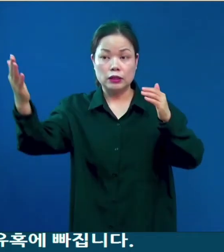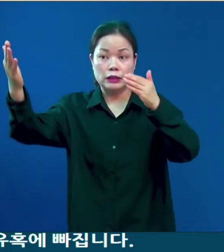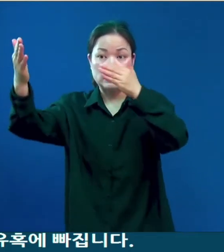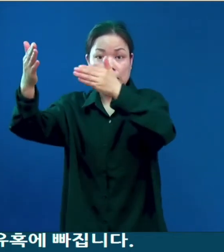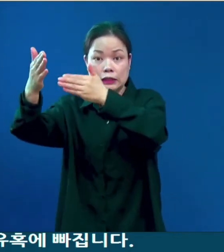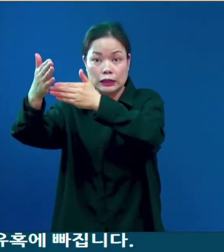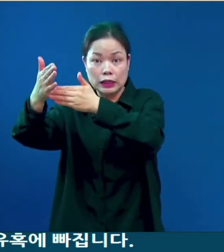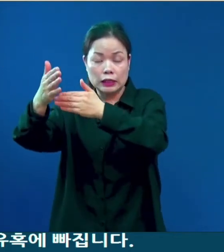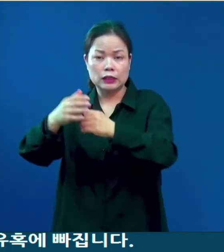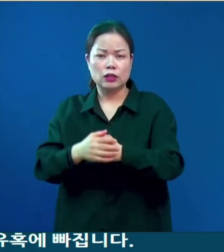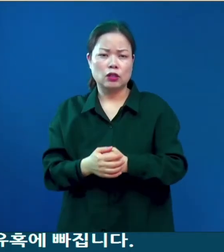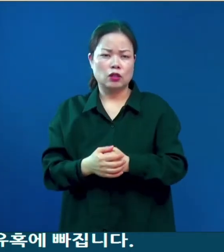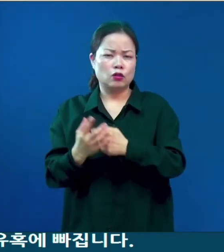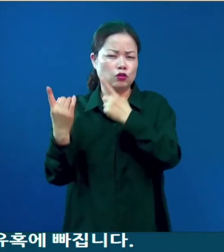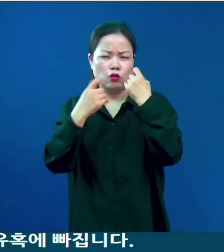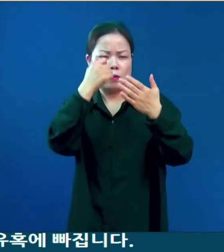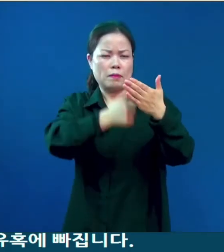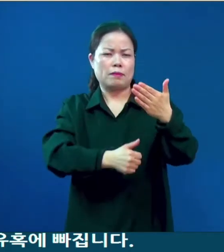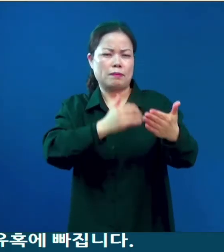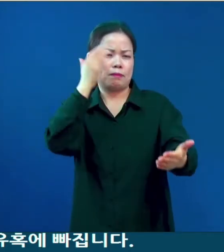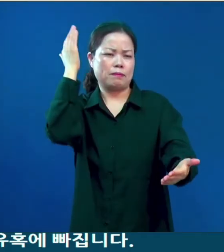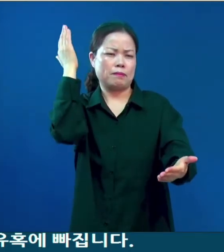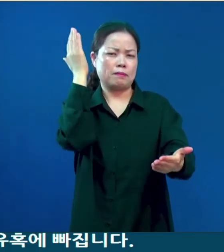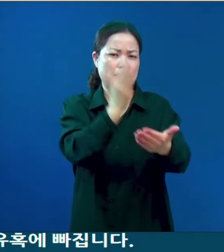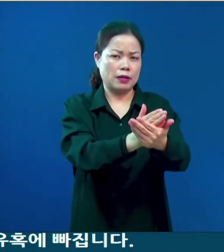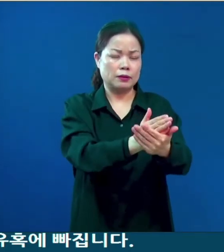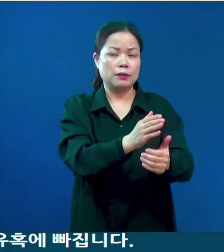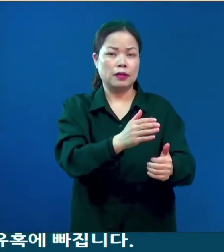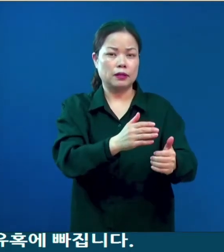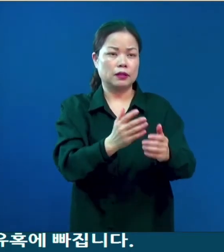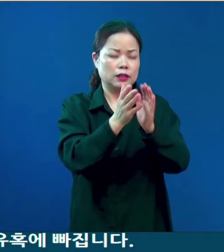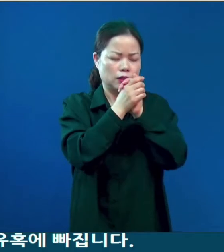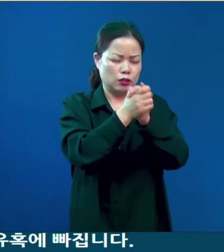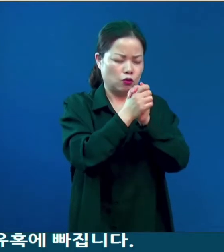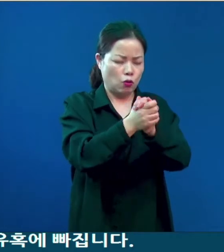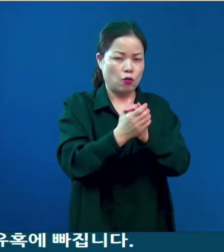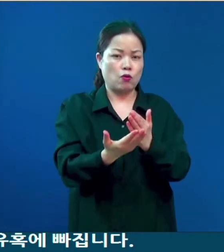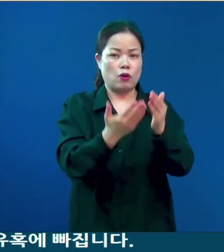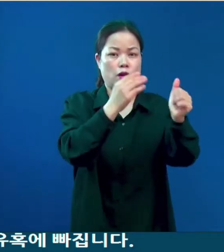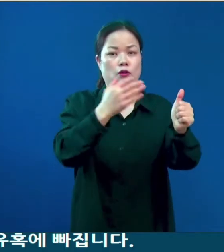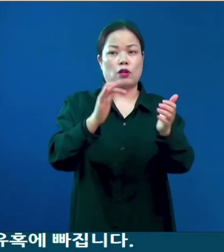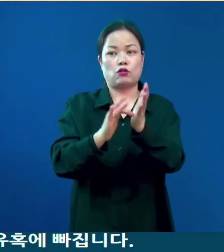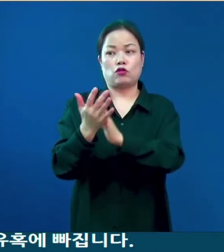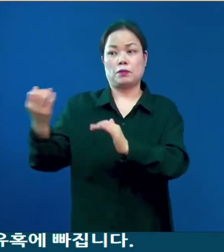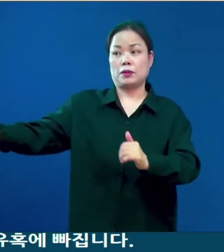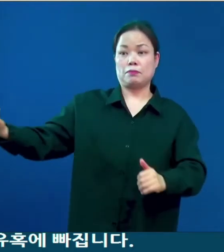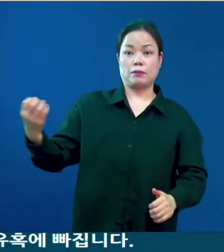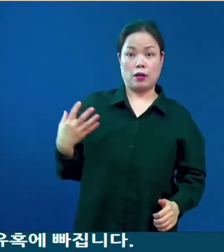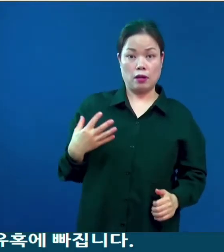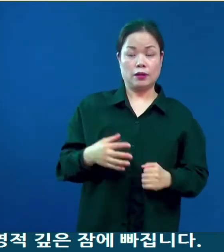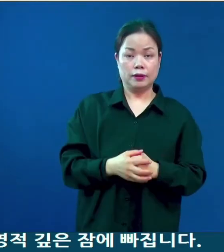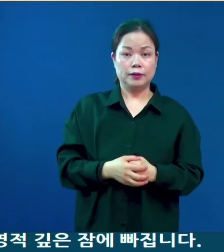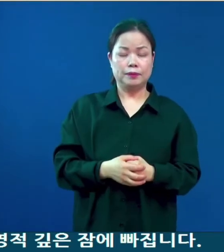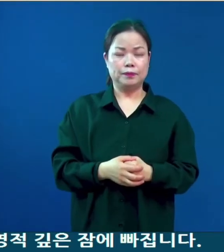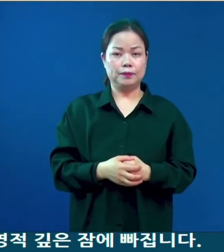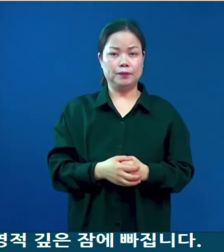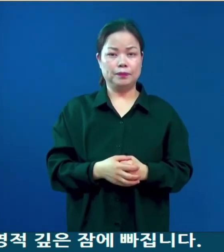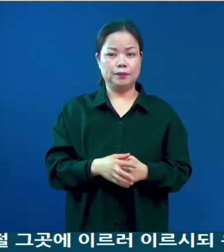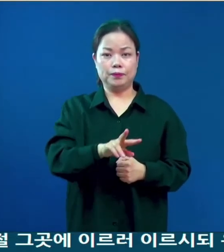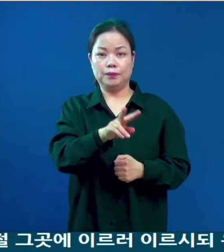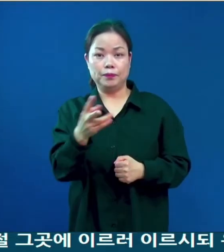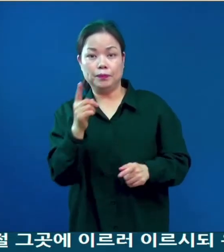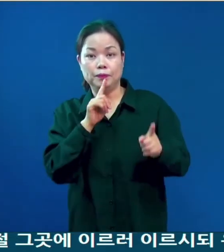그들에게 이르시되 유혹에 빠지지 않게 기도하라 하시고, 우리 주님 얘기하시죠. 이거를 이제 뒤집어 보세요.